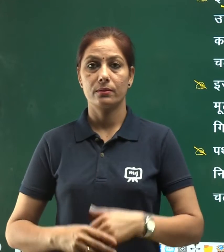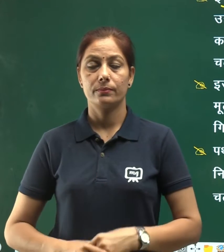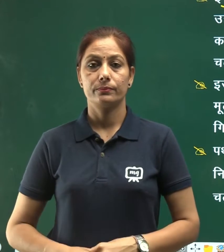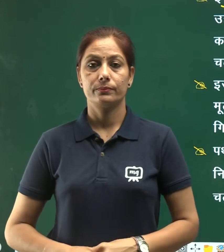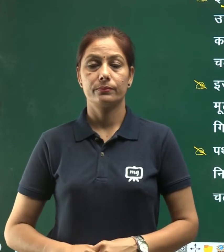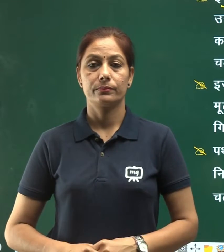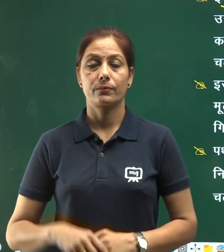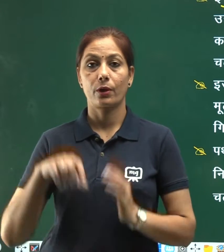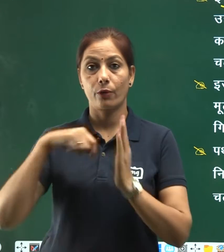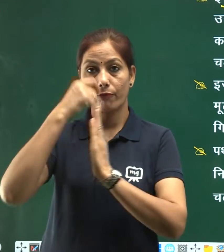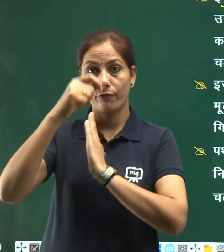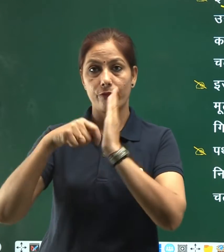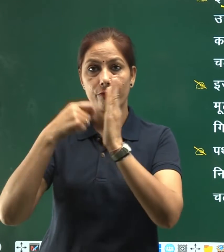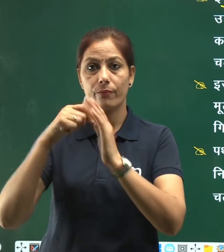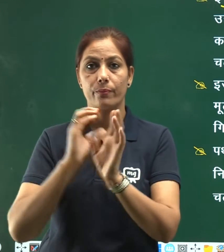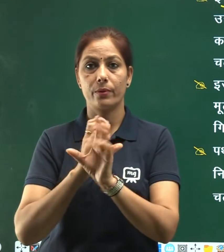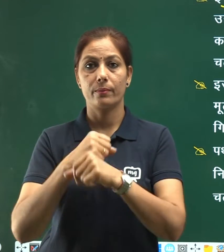फिल्म निर्माण